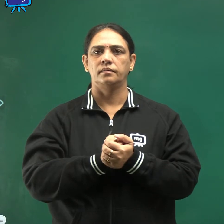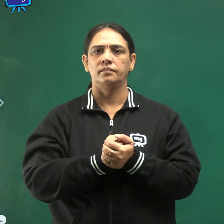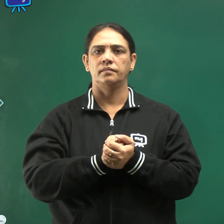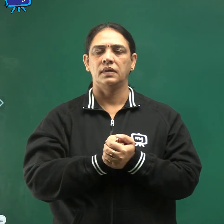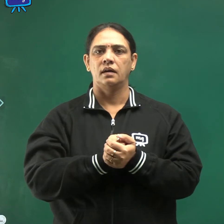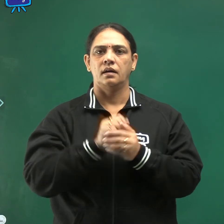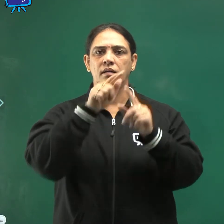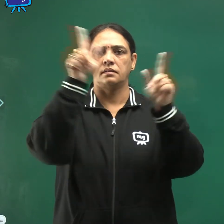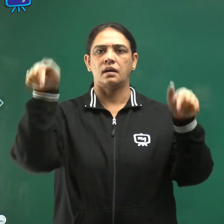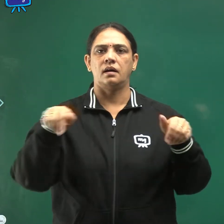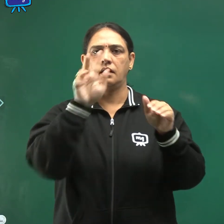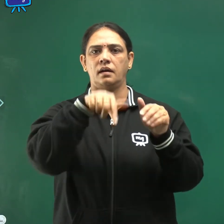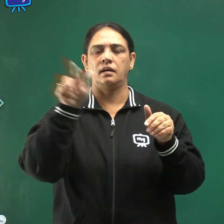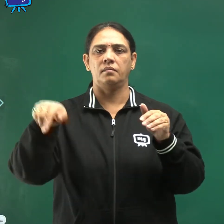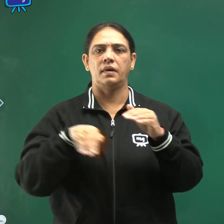सारणी में